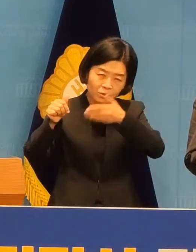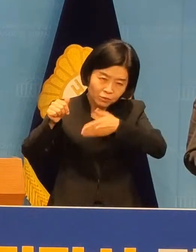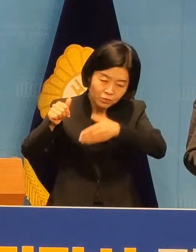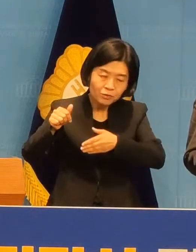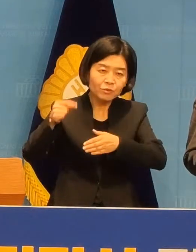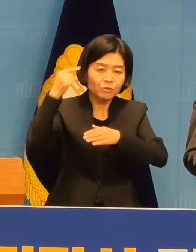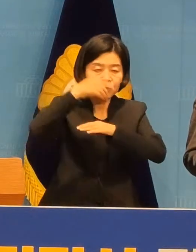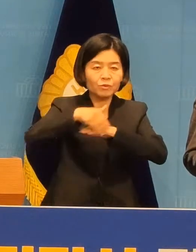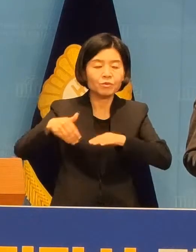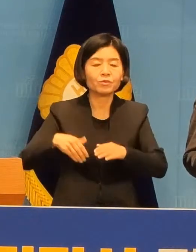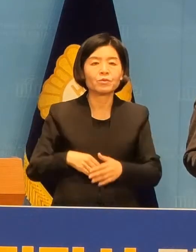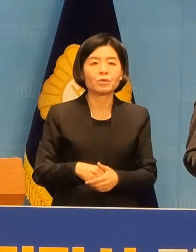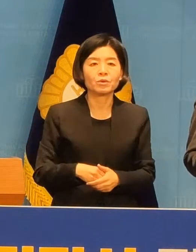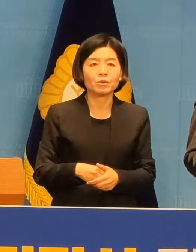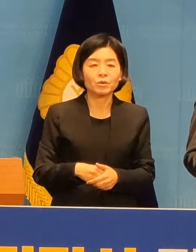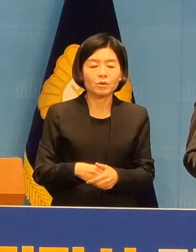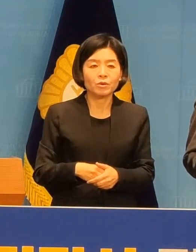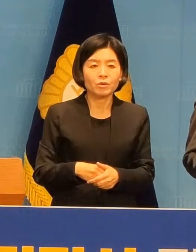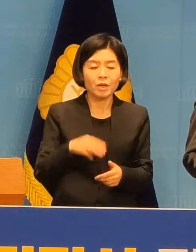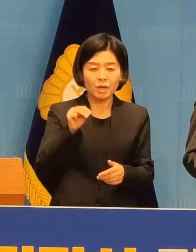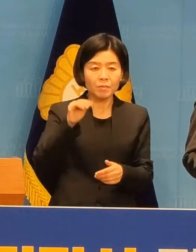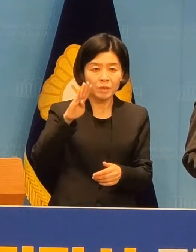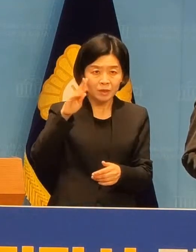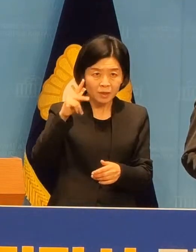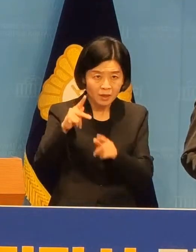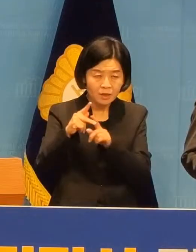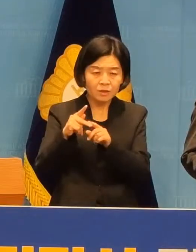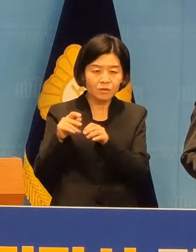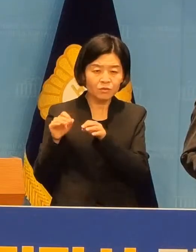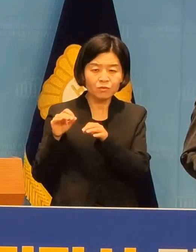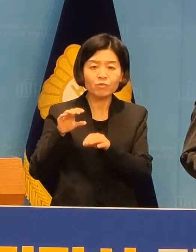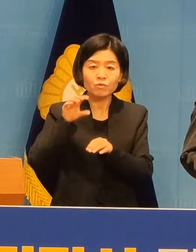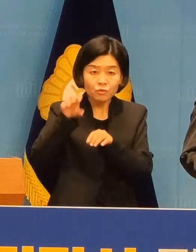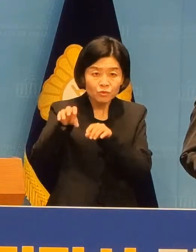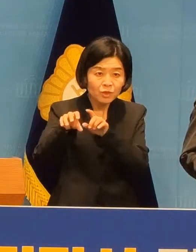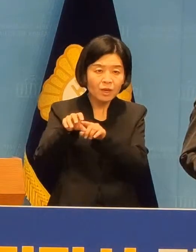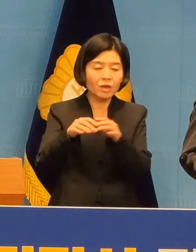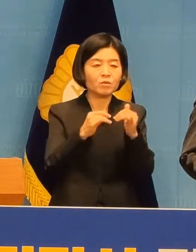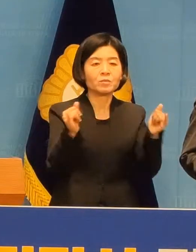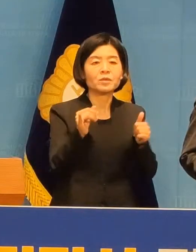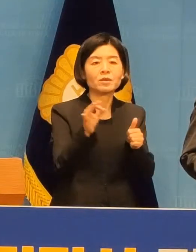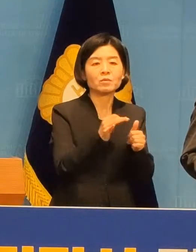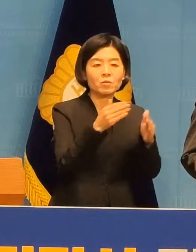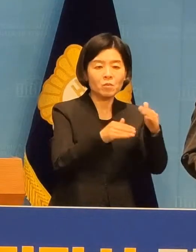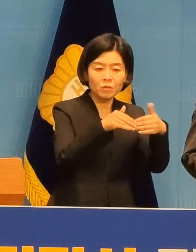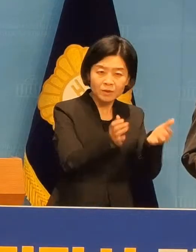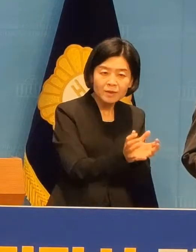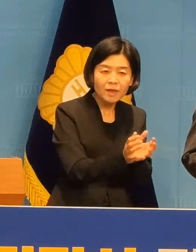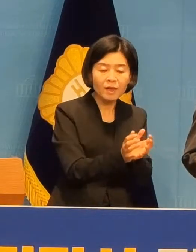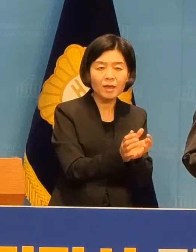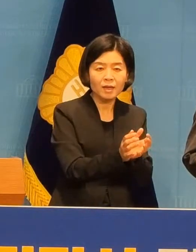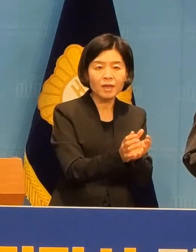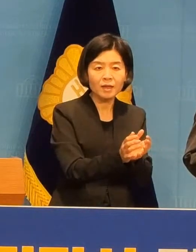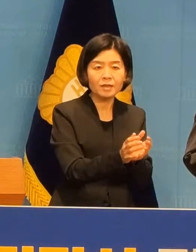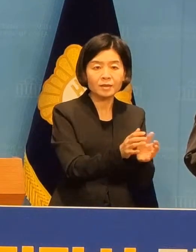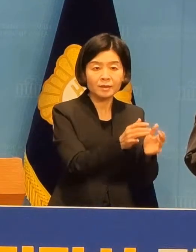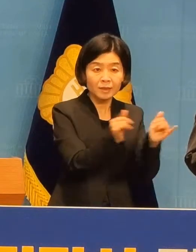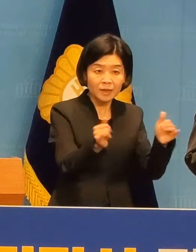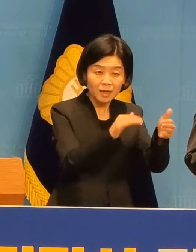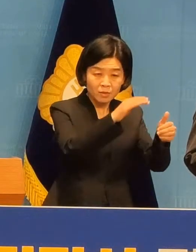계획입니다. 또한 MBK에 투자한 국민연금공단의 관계자를 국감 증인으로